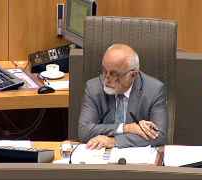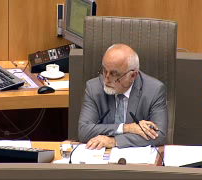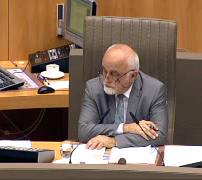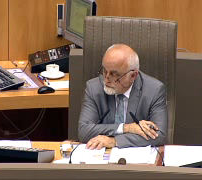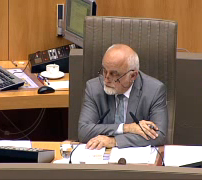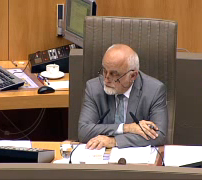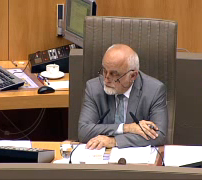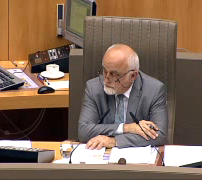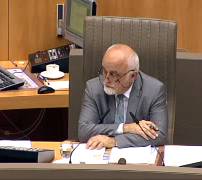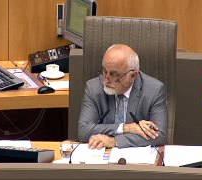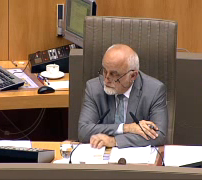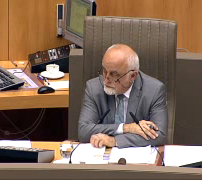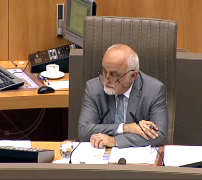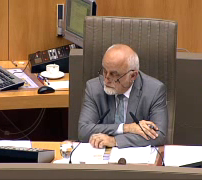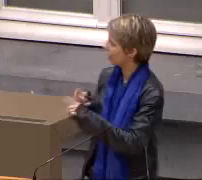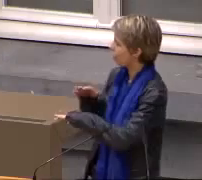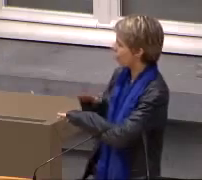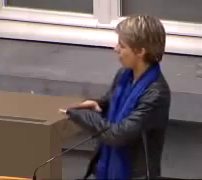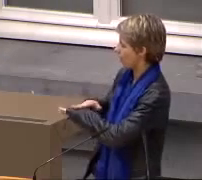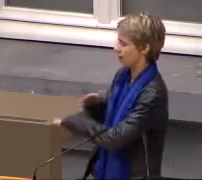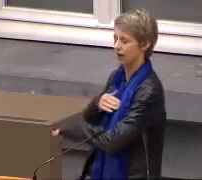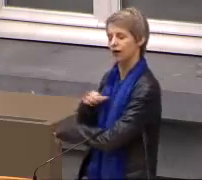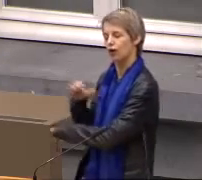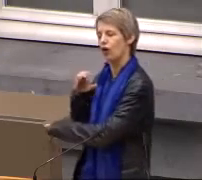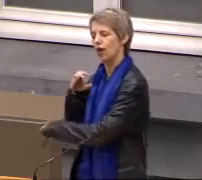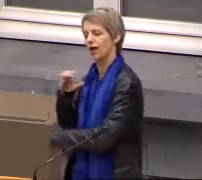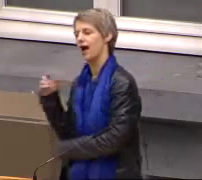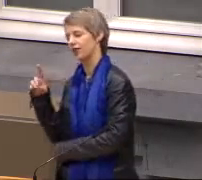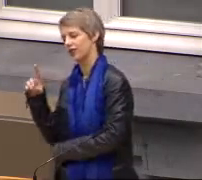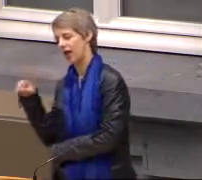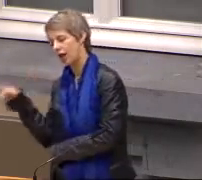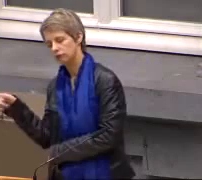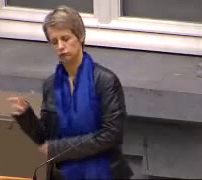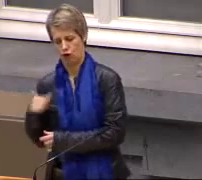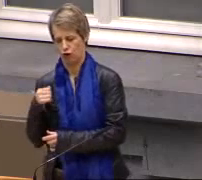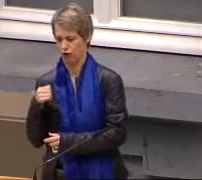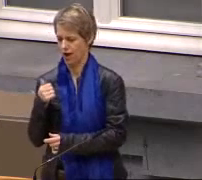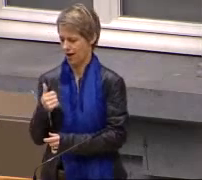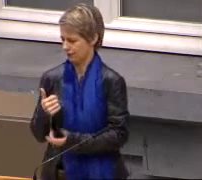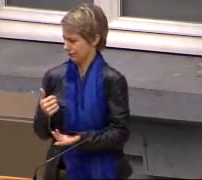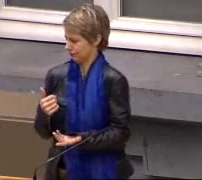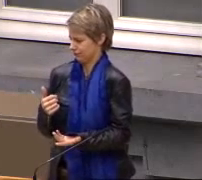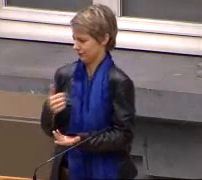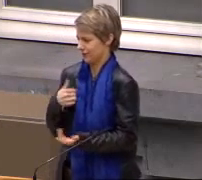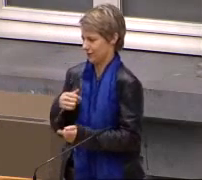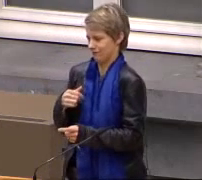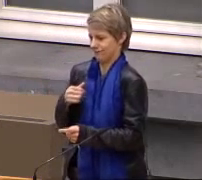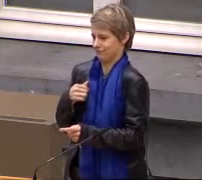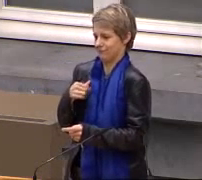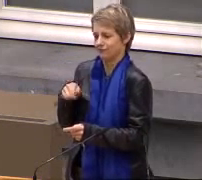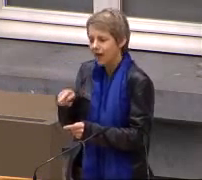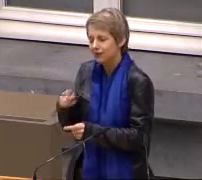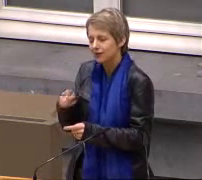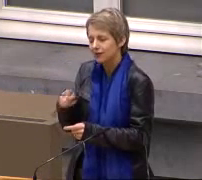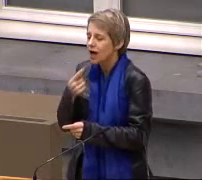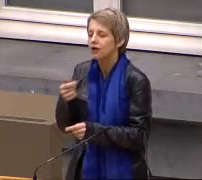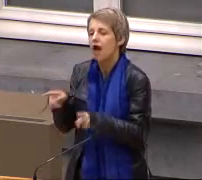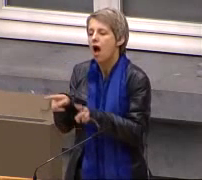Dank u wel, meneer de voorzitter. Ik wil graag eventjes reageren op collega Dillen. Uiteraard heb ik